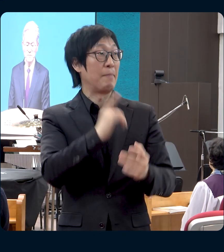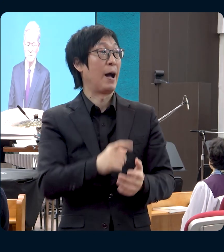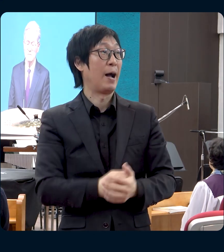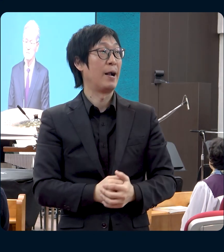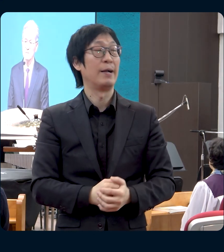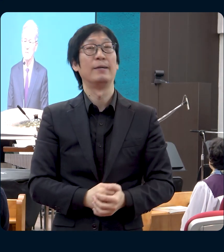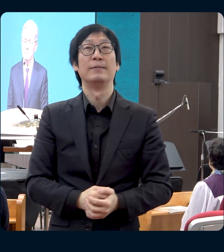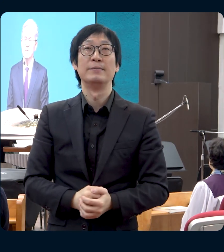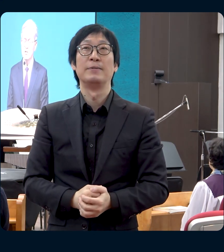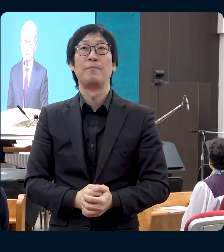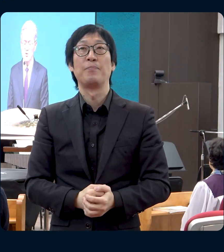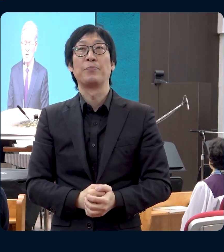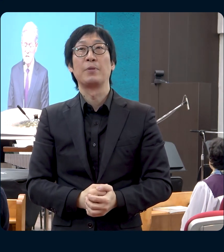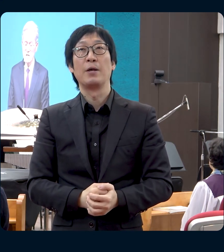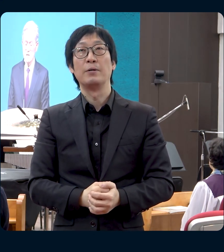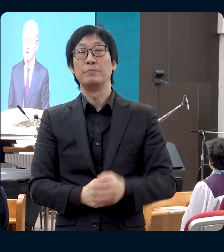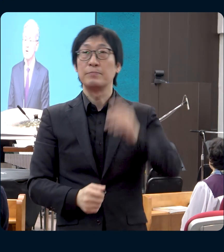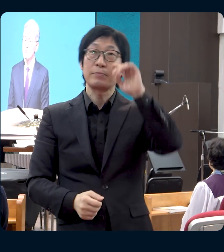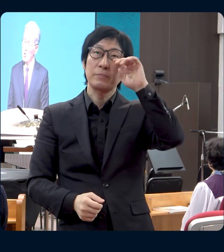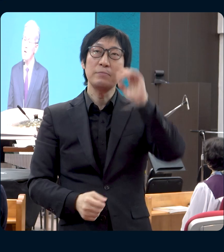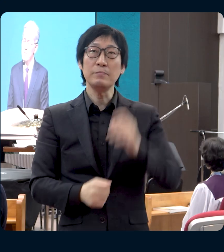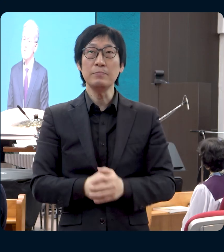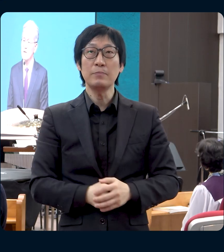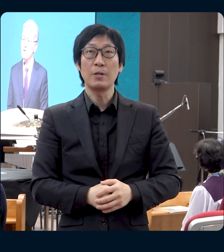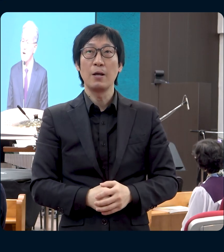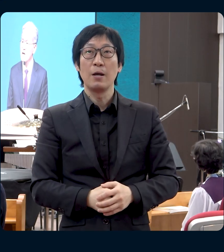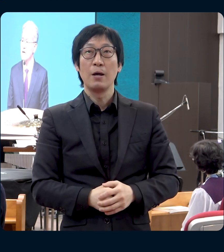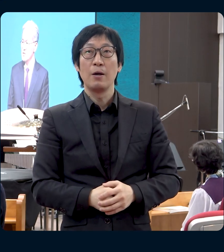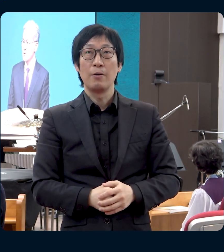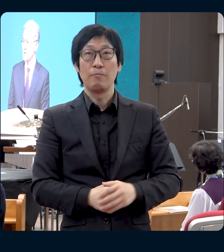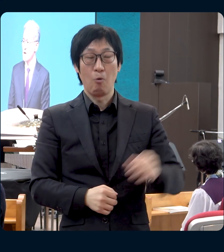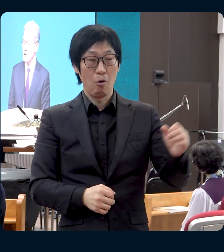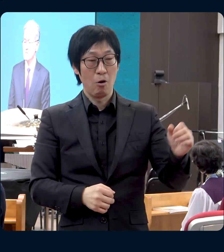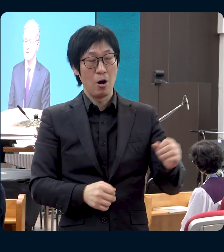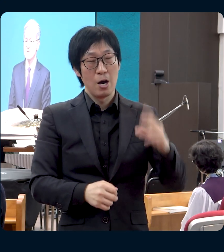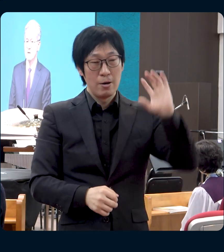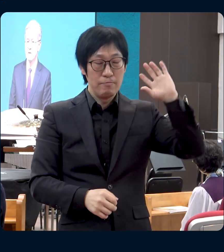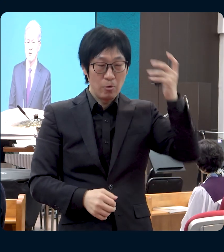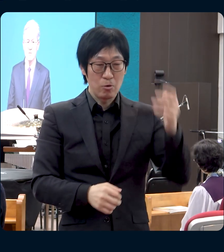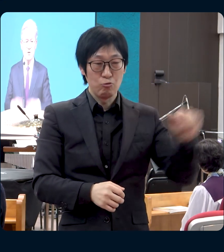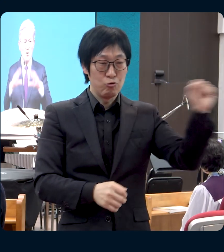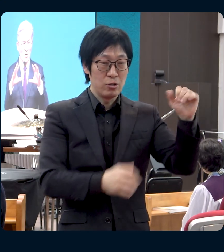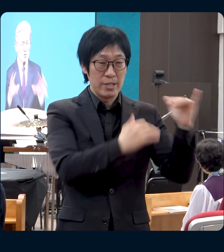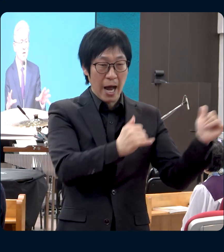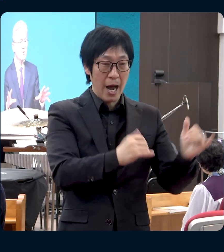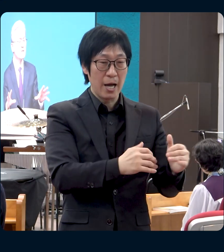물론 미친 운전자 이야기 보네포 목사님과 관계가 있어요. 하지만